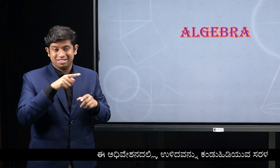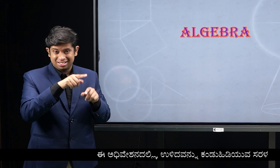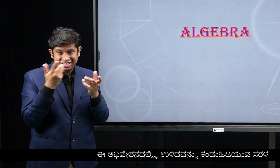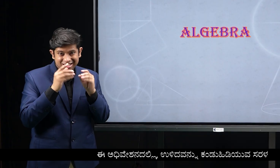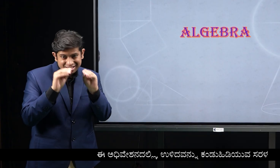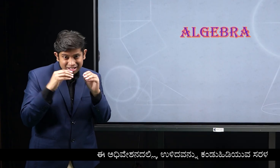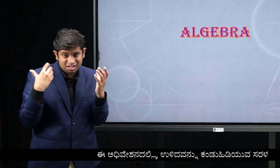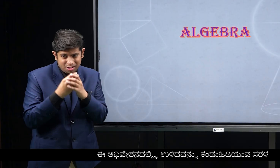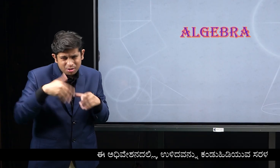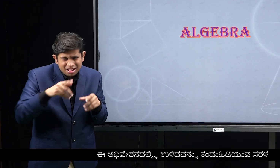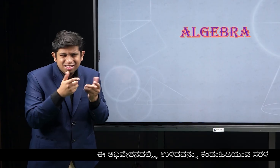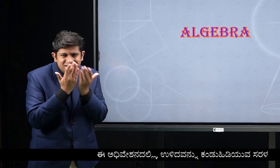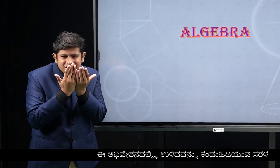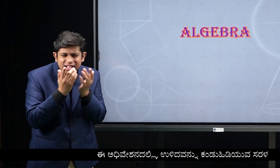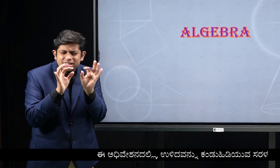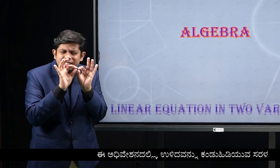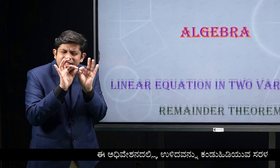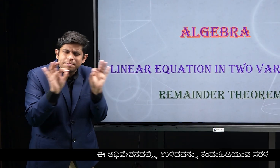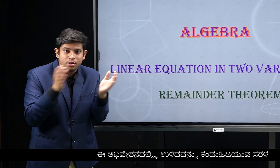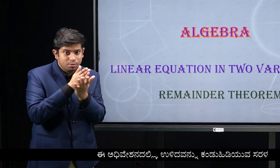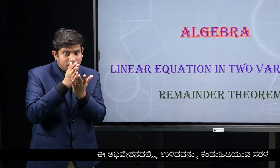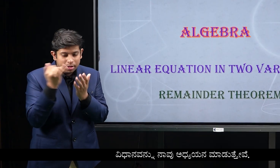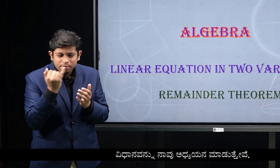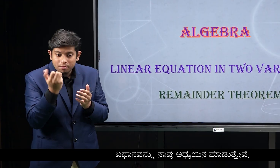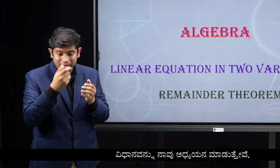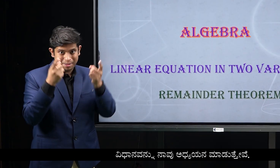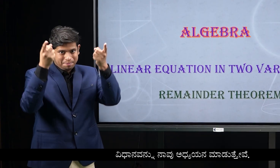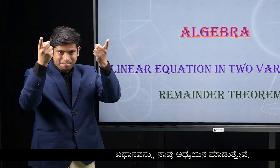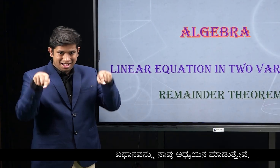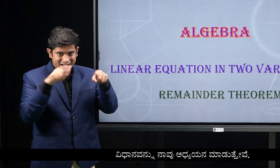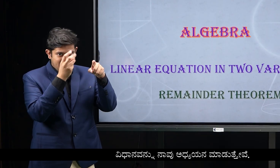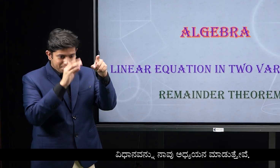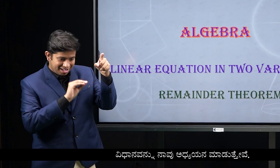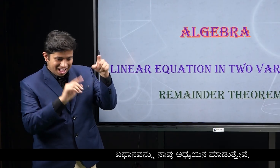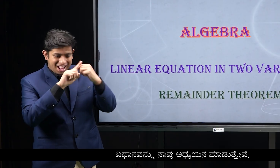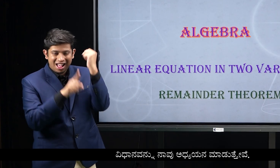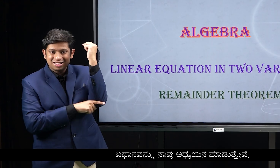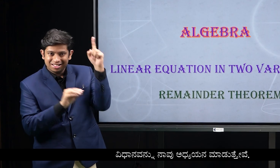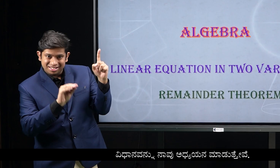ಈ ಅಧಿವೇಶನದಲ್ಲಿ ಉಳಿದವನ್ನ ಕಂಡುಹಿಡಿಯುವ ಸರಳ ವಿಧಾನವನ್ನ ನಾವು ಅಧ್ಯಯನ ಮಾಡ್ತೇವೆ.